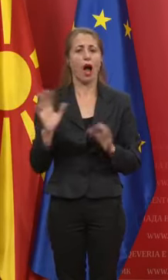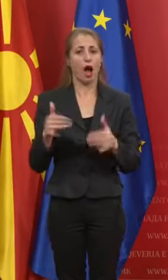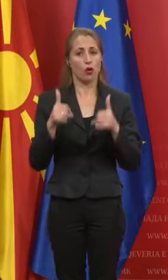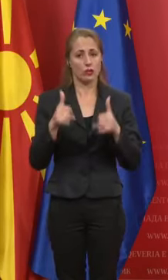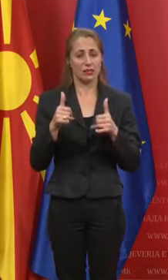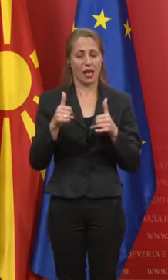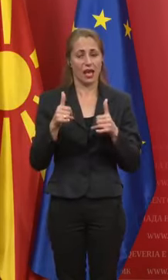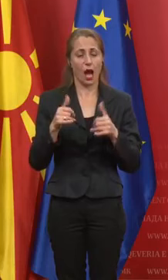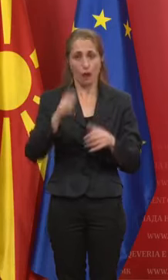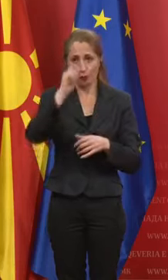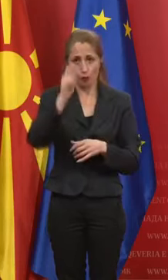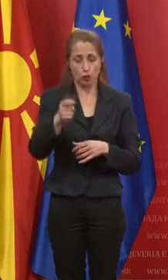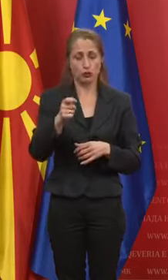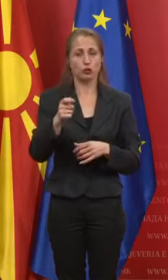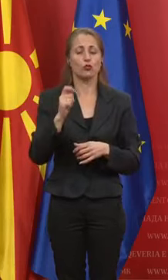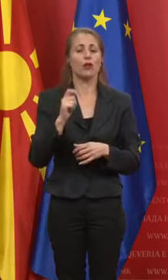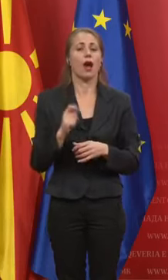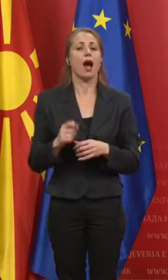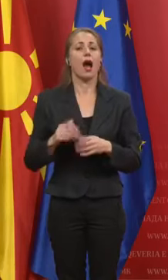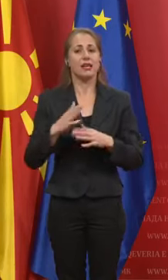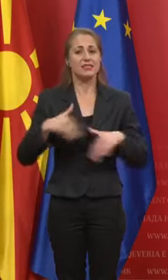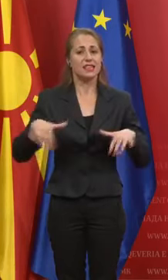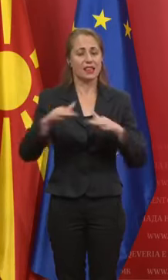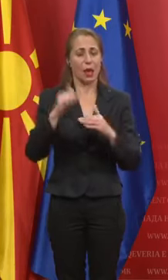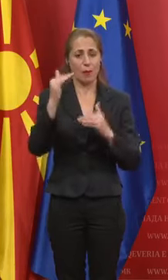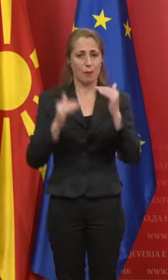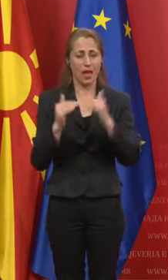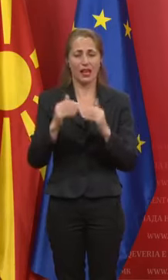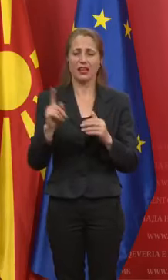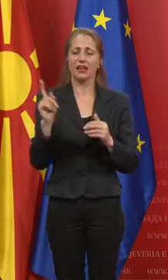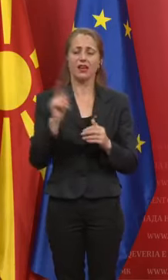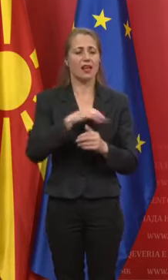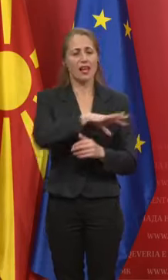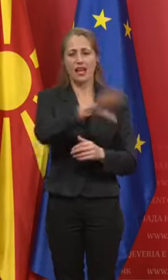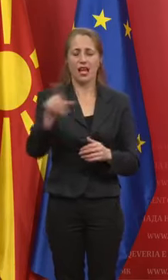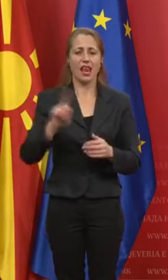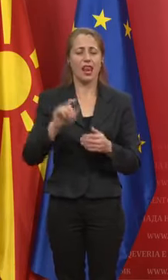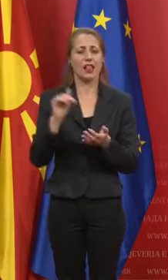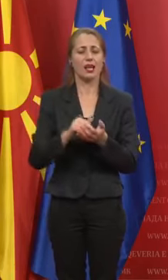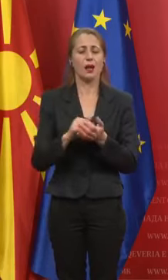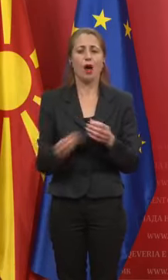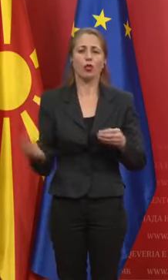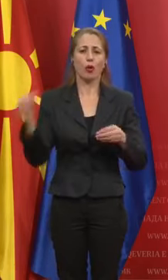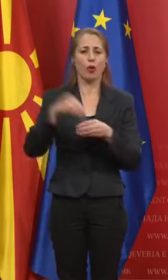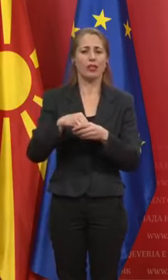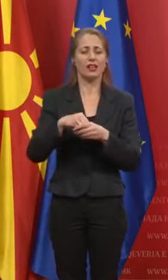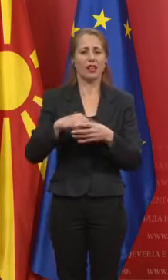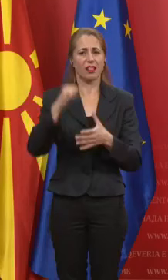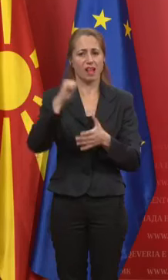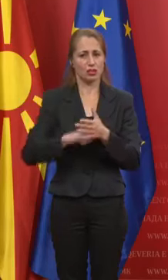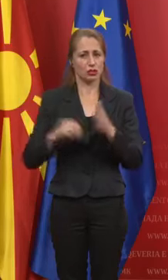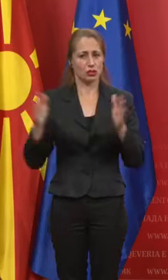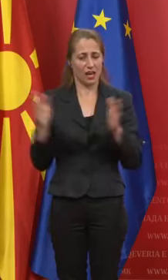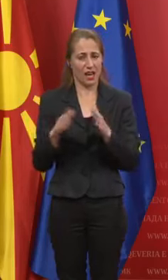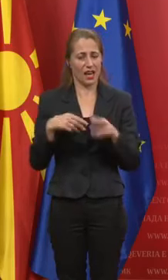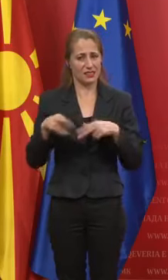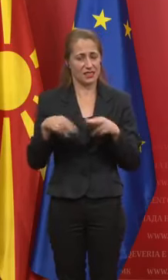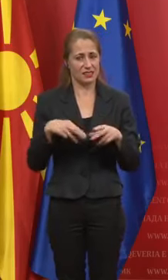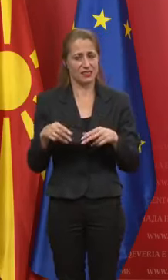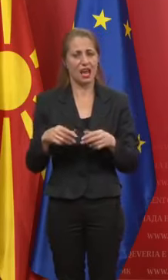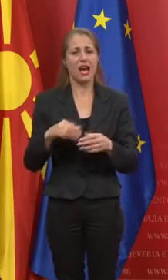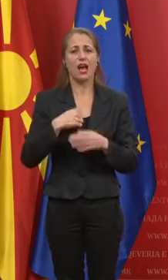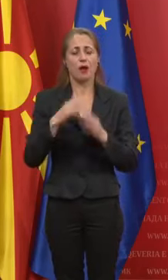се почитуваат сите мерки, нема да ни треба никаква дополнителна рестрикција. Апелирам до граѓаните да ги